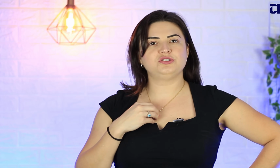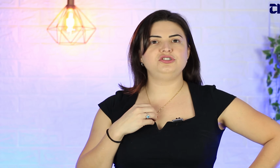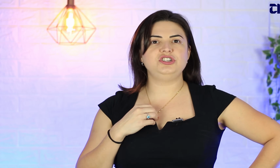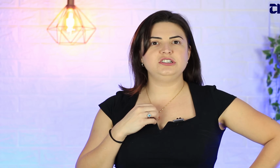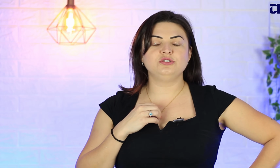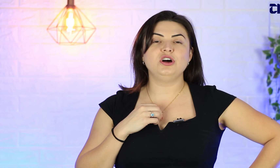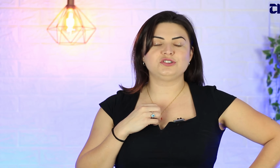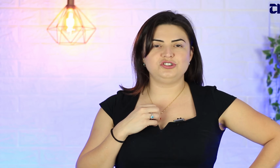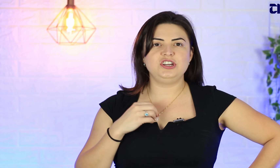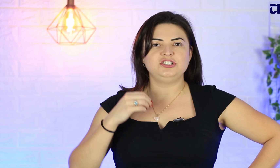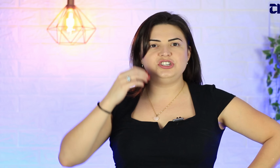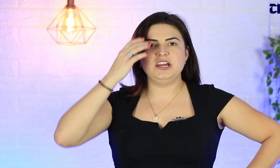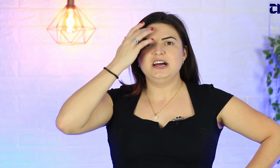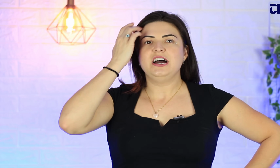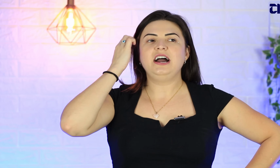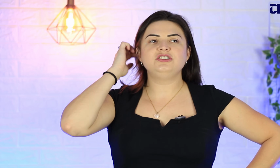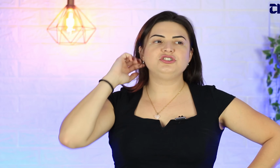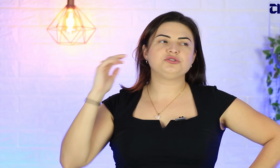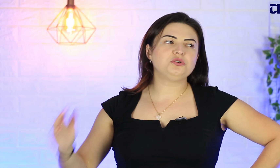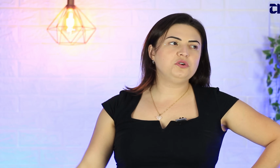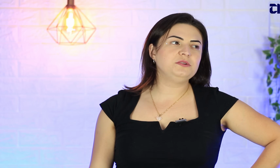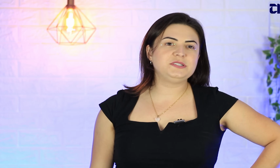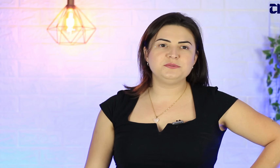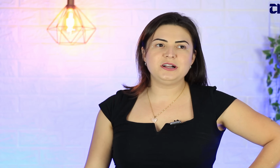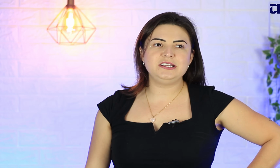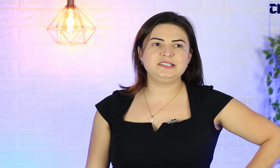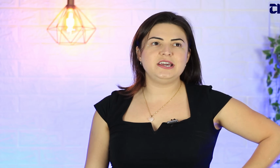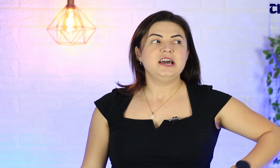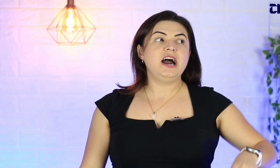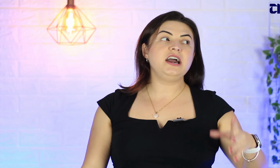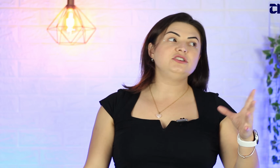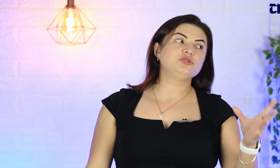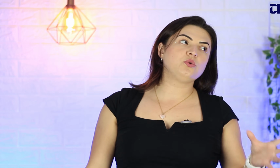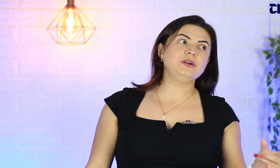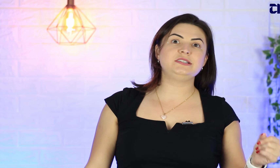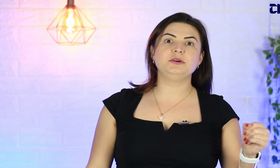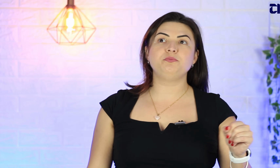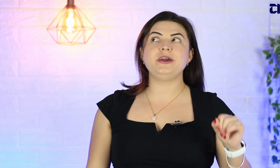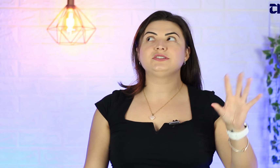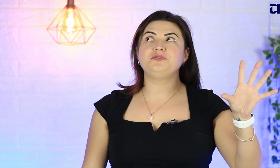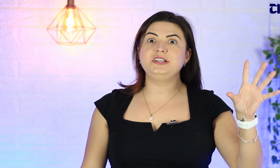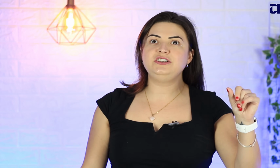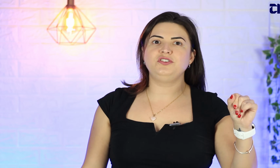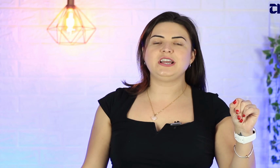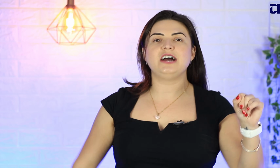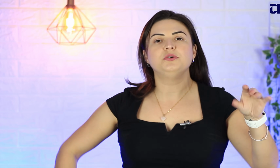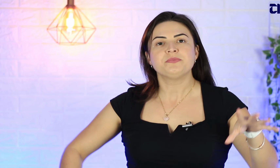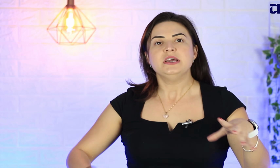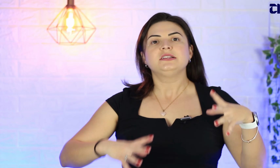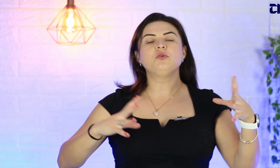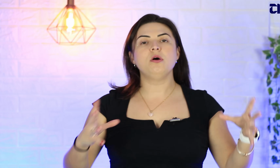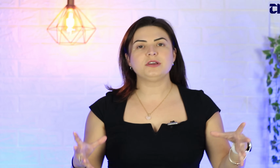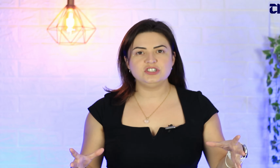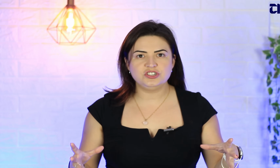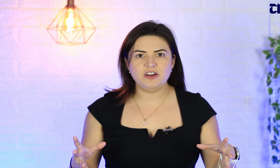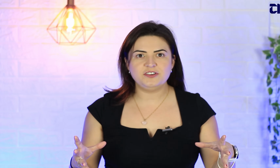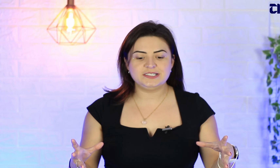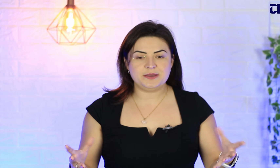nosso dia a dia? Ai, gente, eu estou gorda, preciso emagrecer. Ai, estou com acima do peso, foi identificado. Então, como que a gente vai fazer?